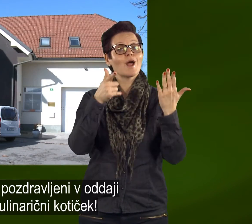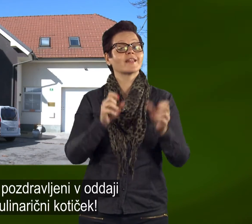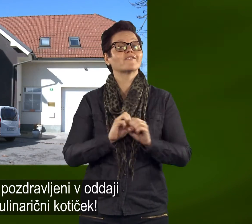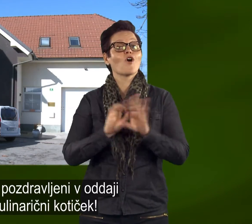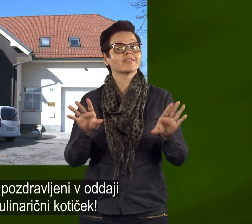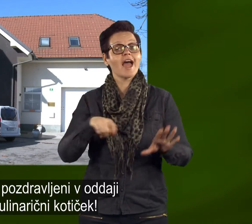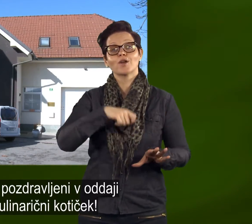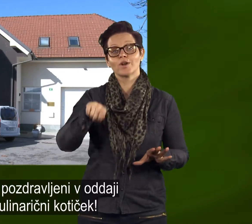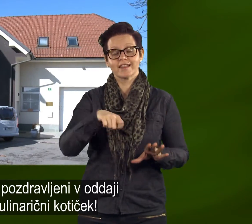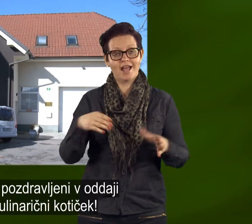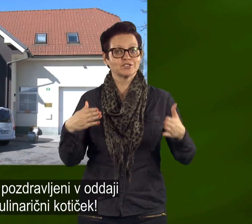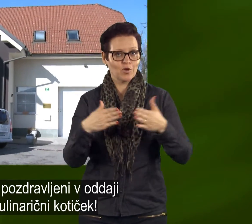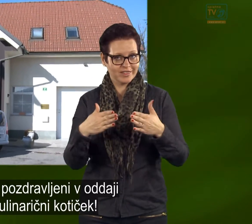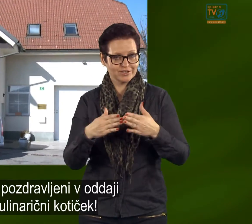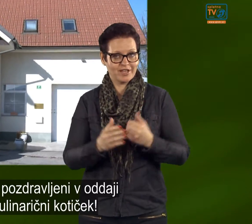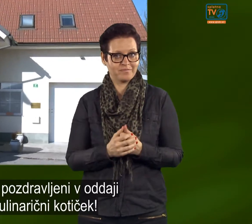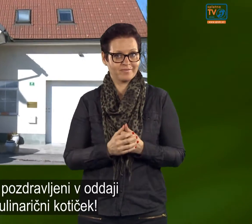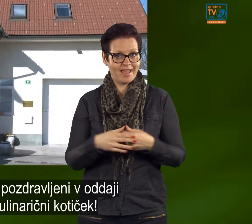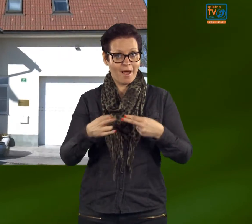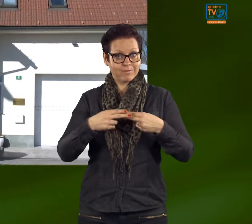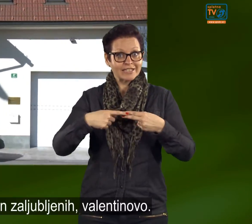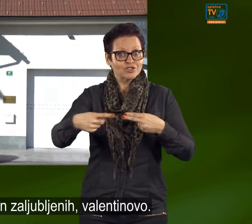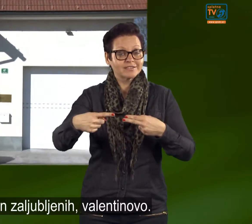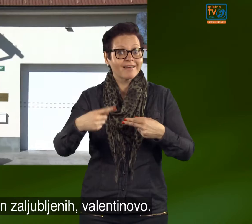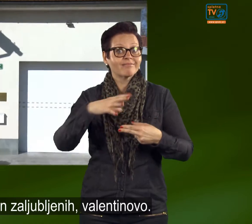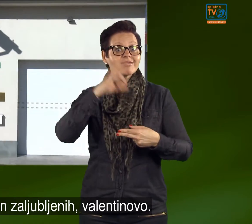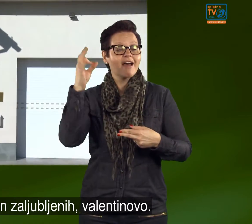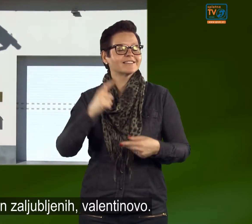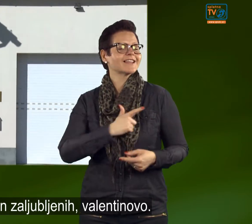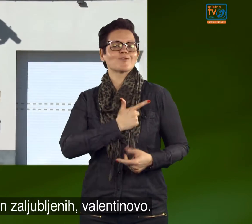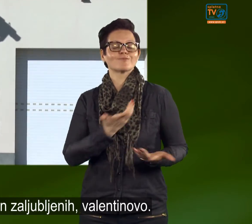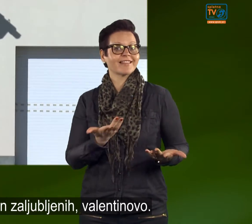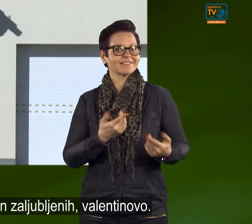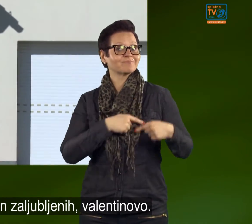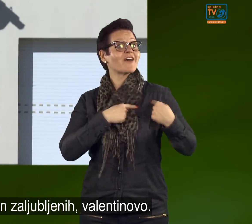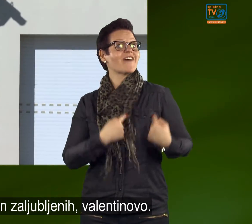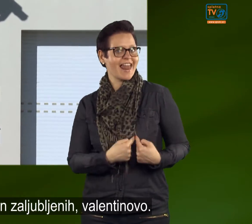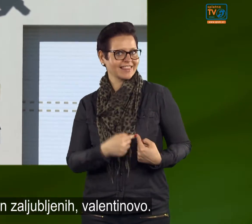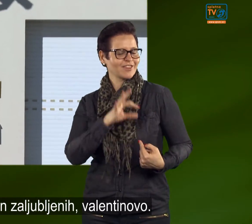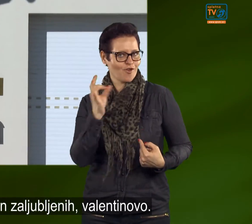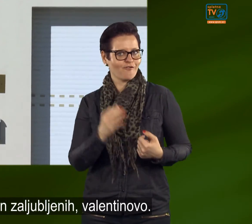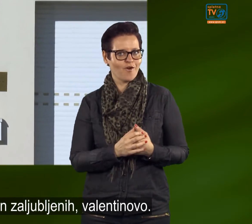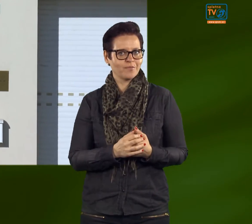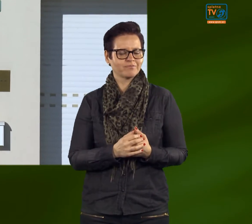Lepo pozdravljeni v oddaji Kulinarični kotiček. Bliža se dan zaljubljenih, valentinovo.